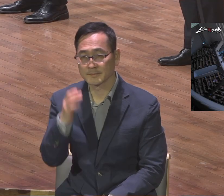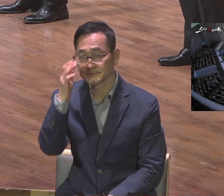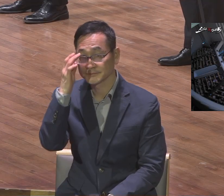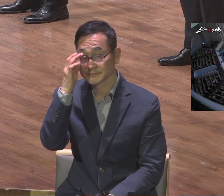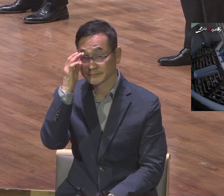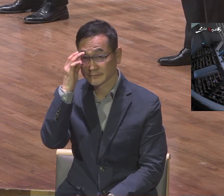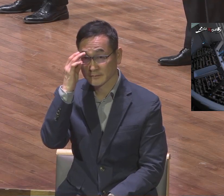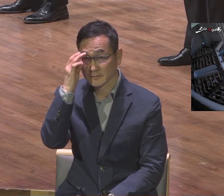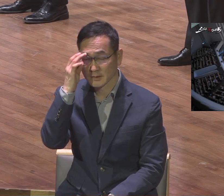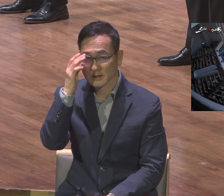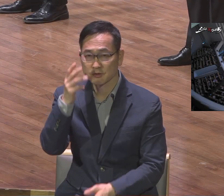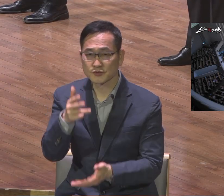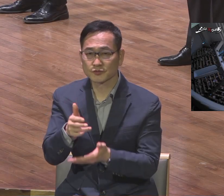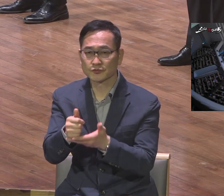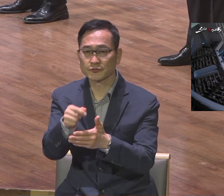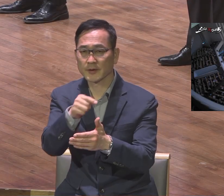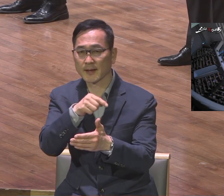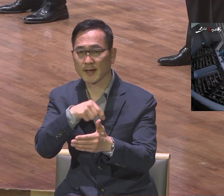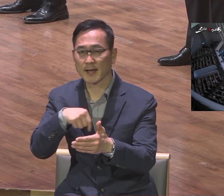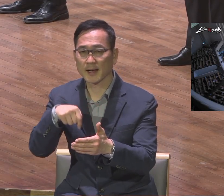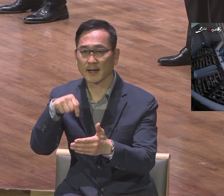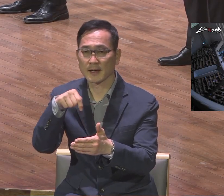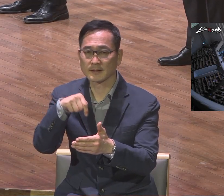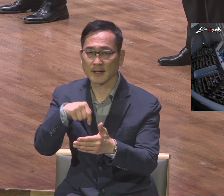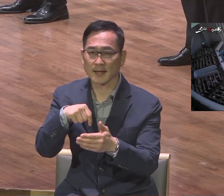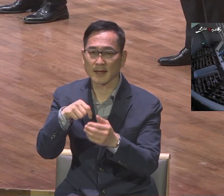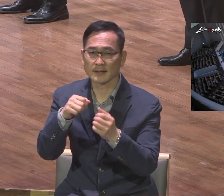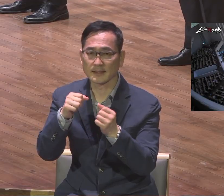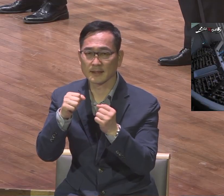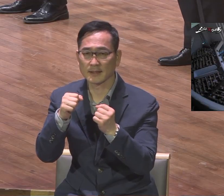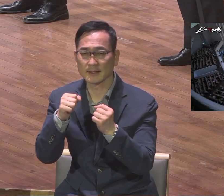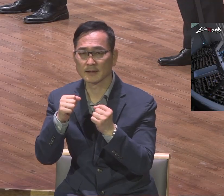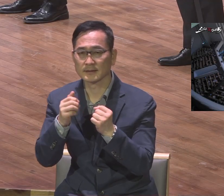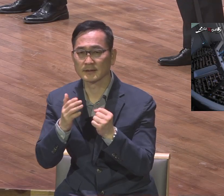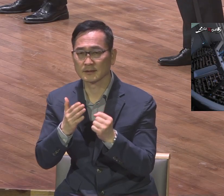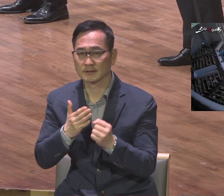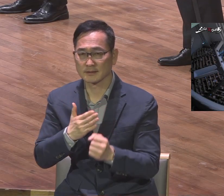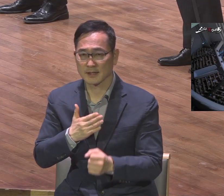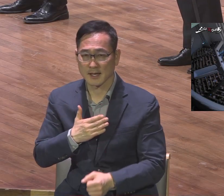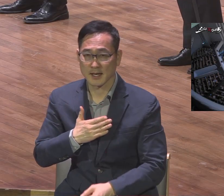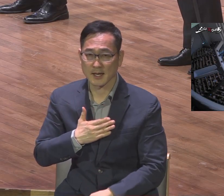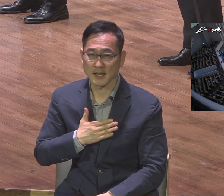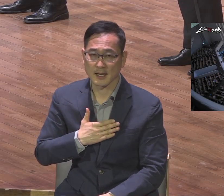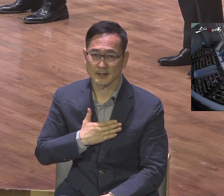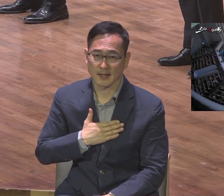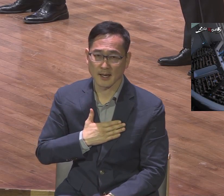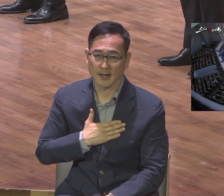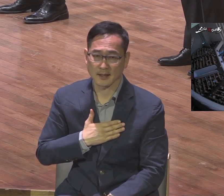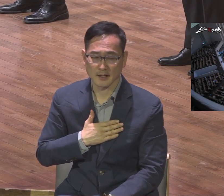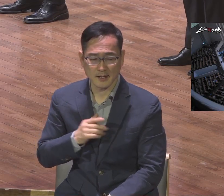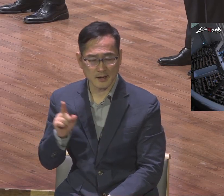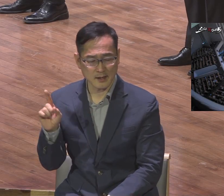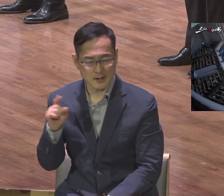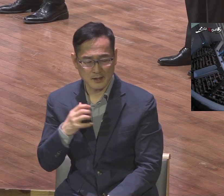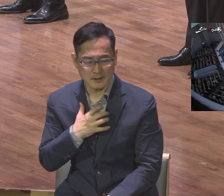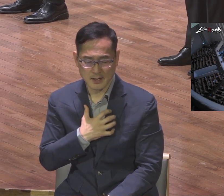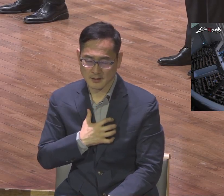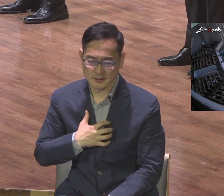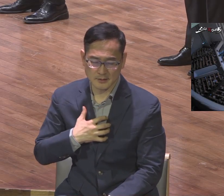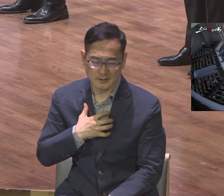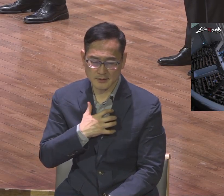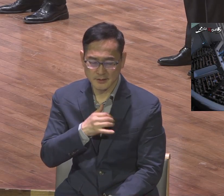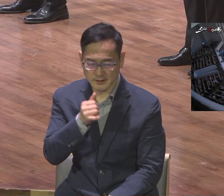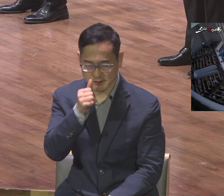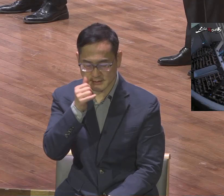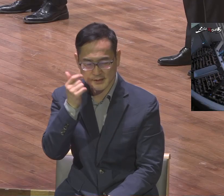주 안에 있는 나에게, 주 안에 있는 나에게